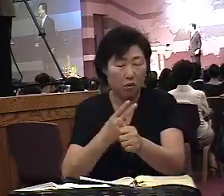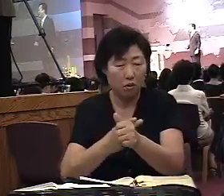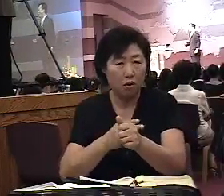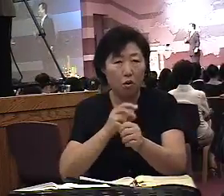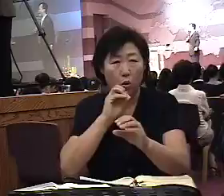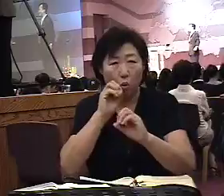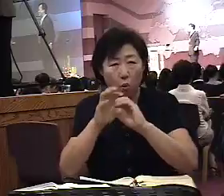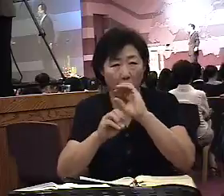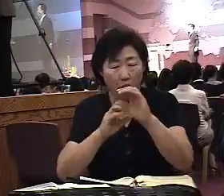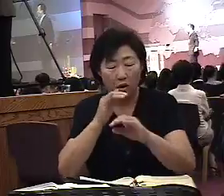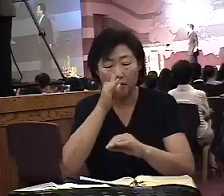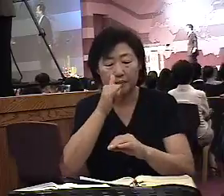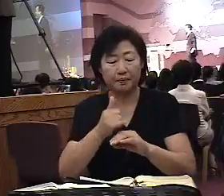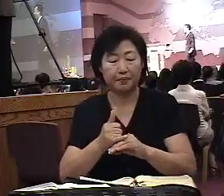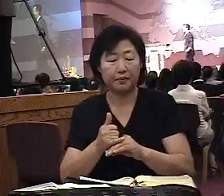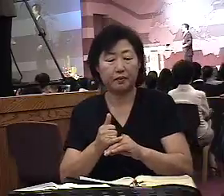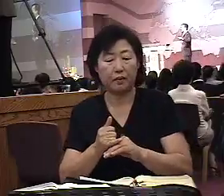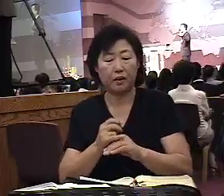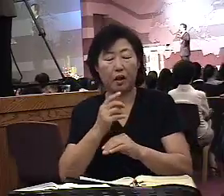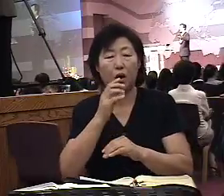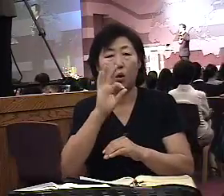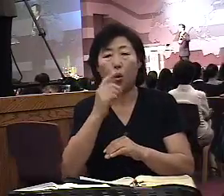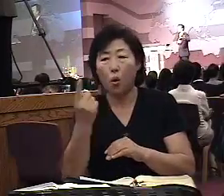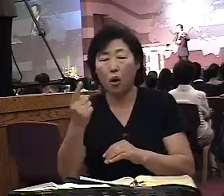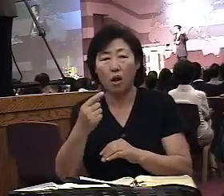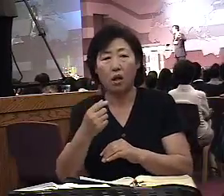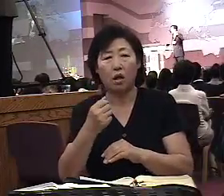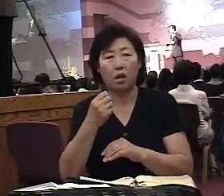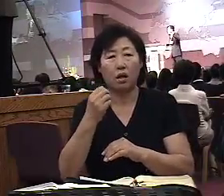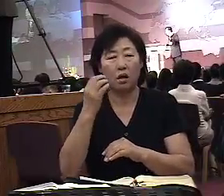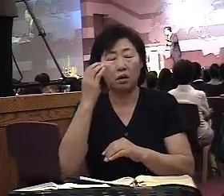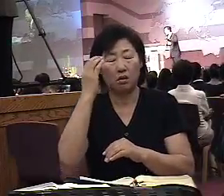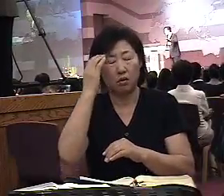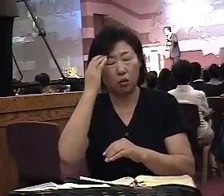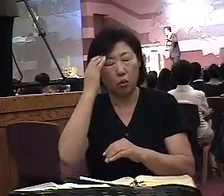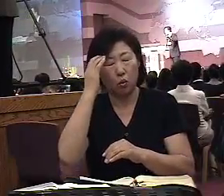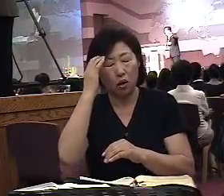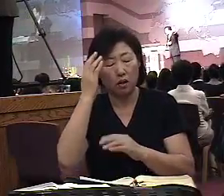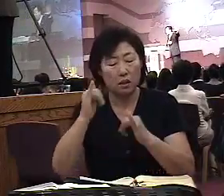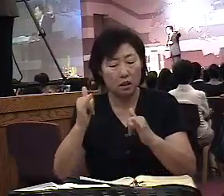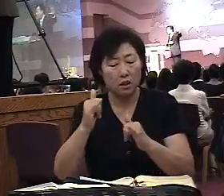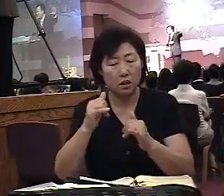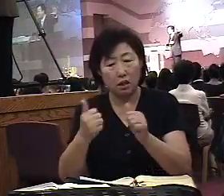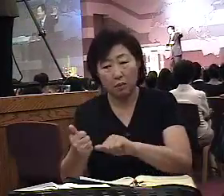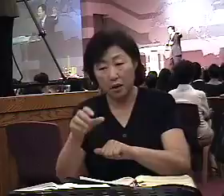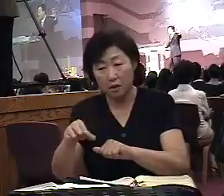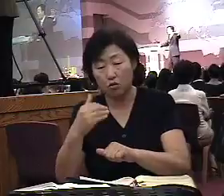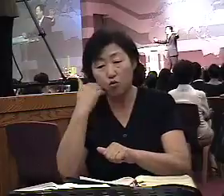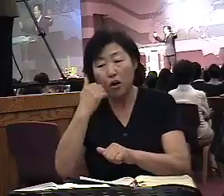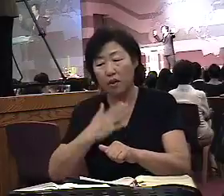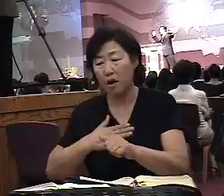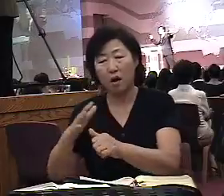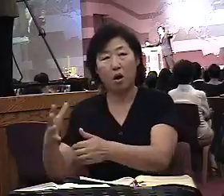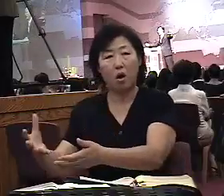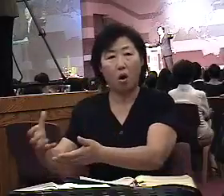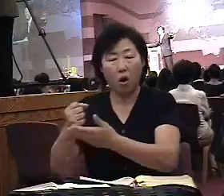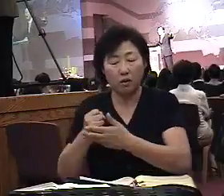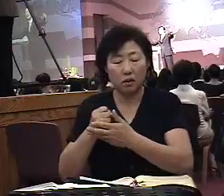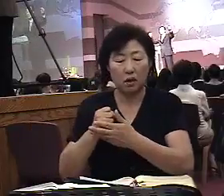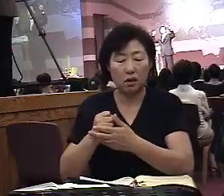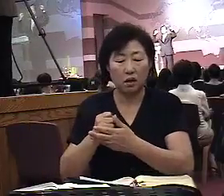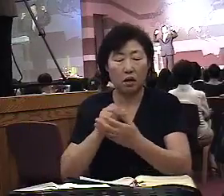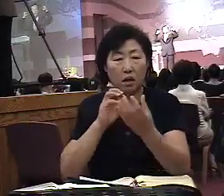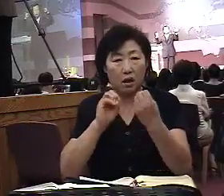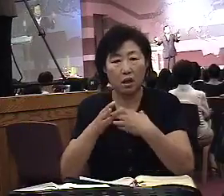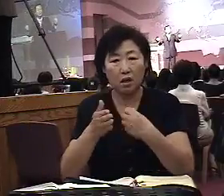것입니다. 오라 나는 곤고한 자로다. 이 사망의 몸에서 누가 나를 건져내랴. 그가 외쳤지만 거기에 대한 대답을